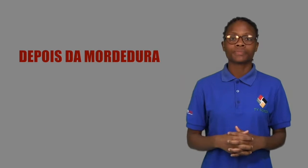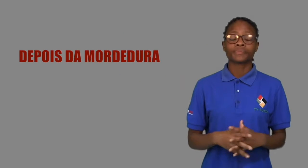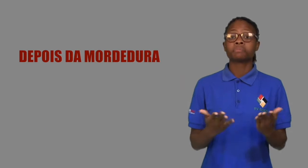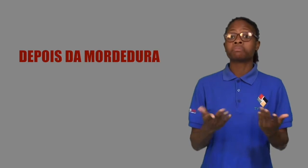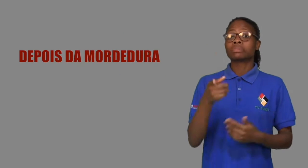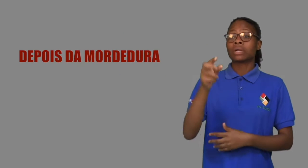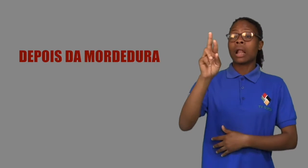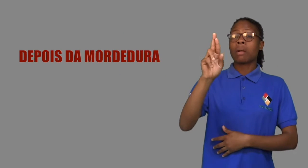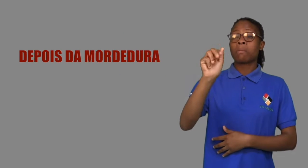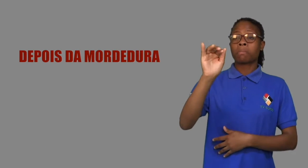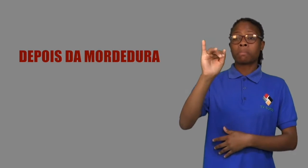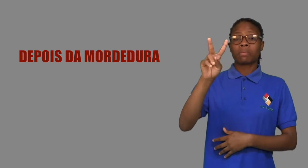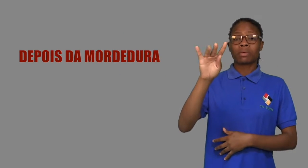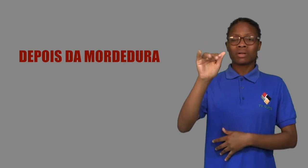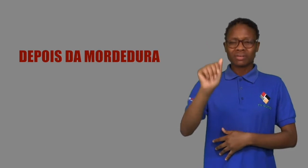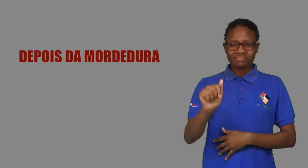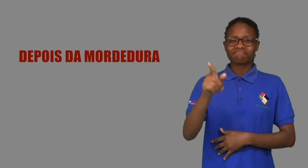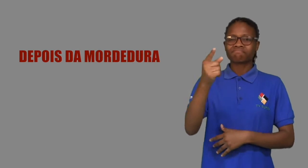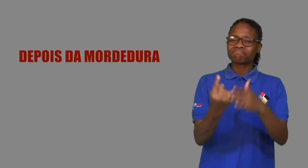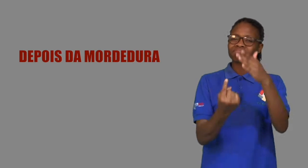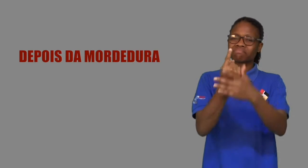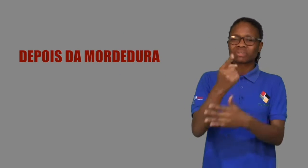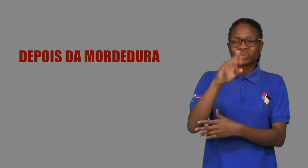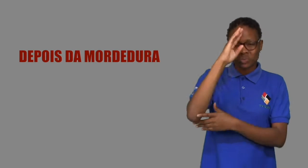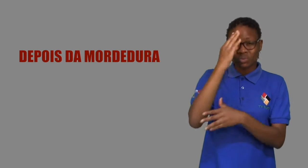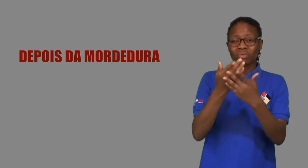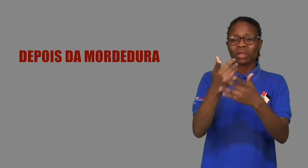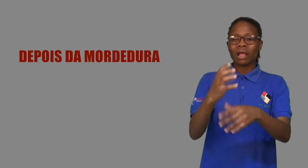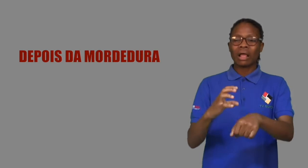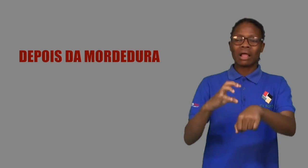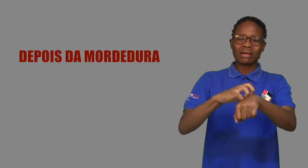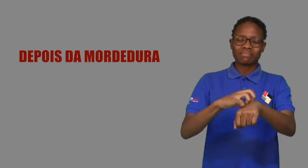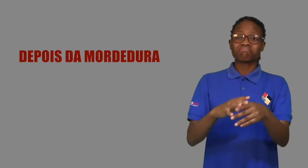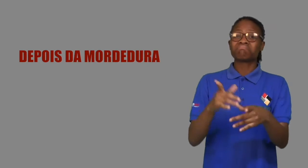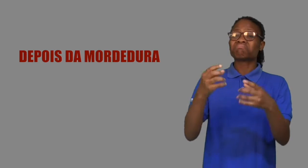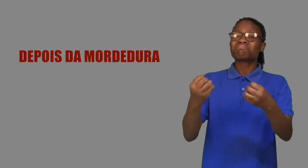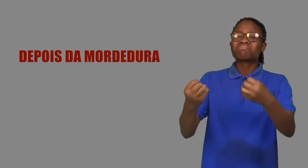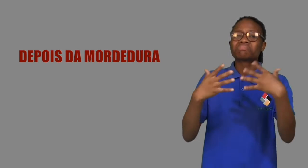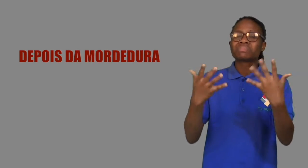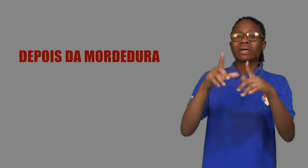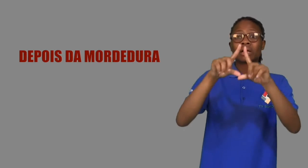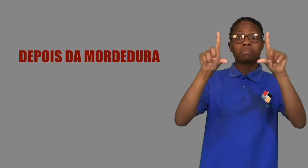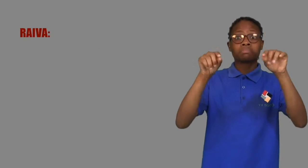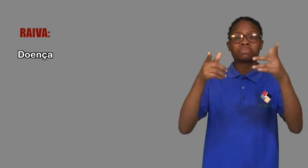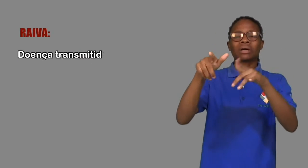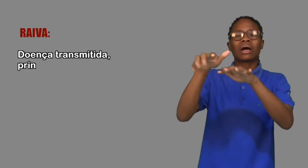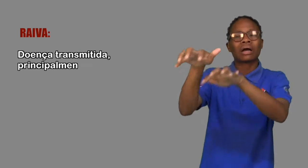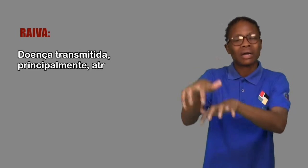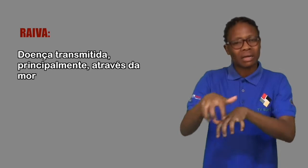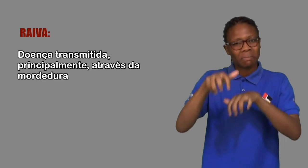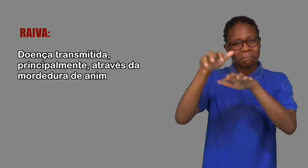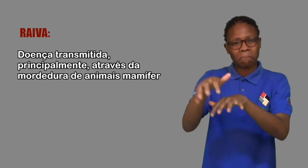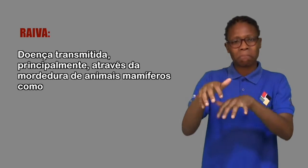hospitalares e a não observância dos primeiros cuidados após a mordedura. A raiva é uma grave